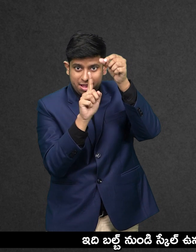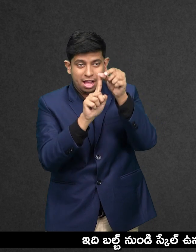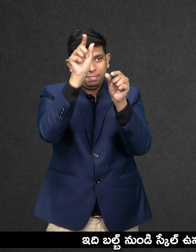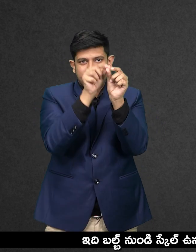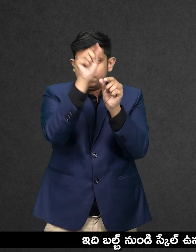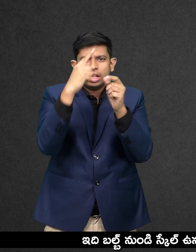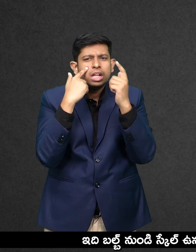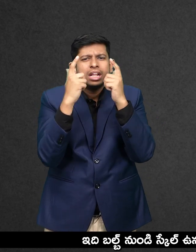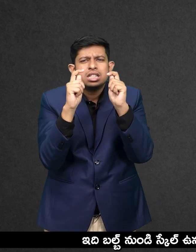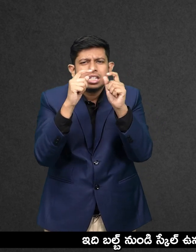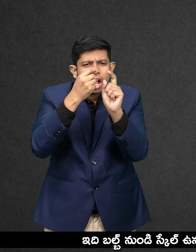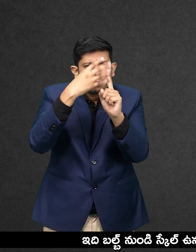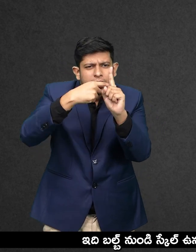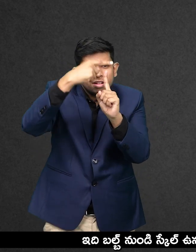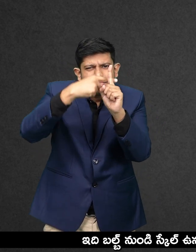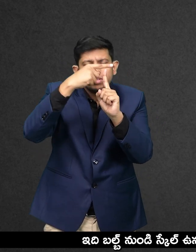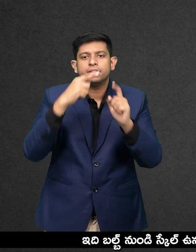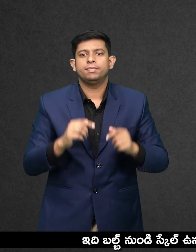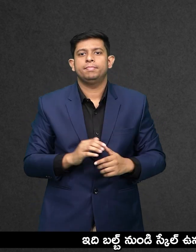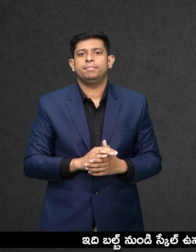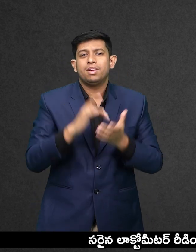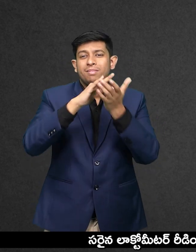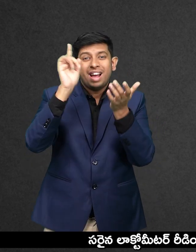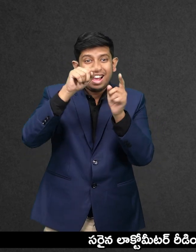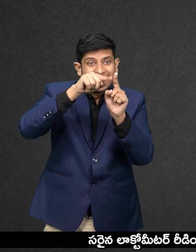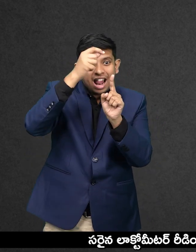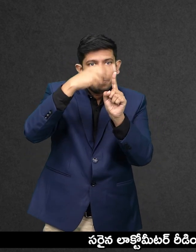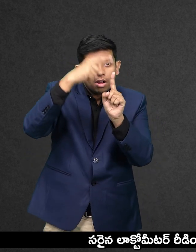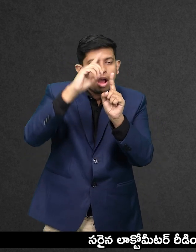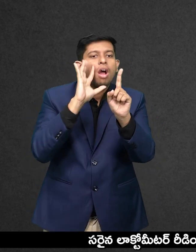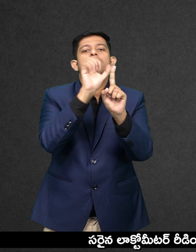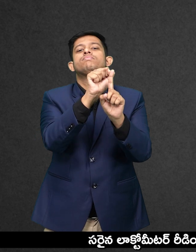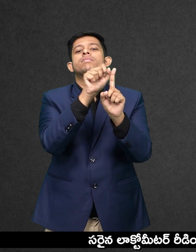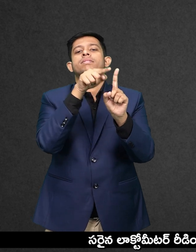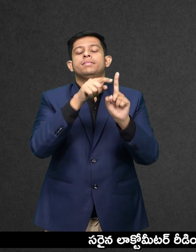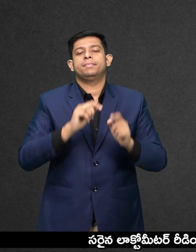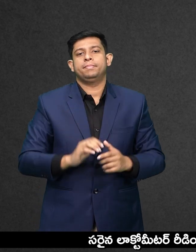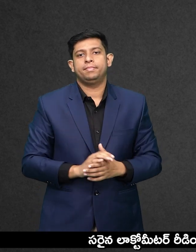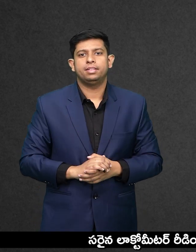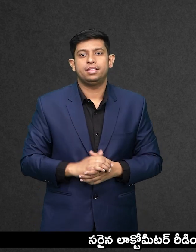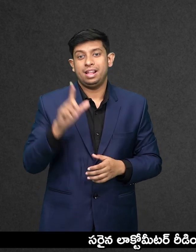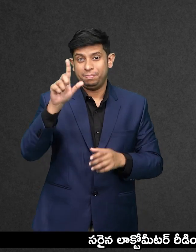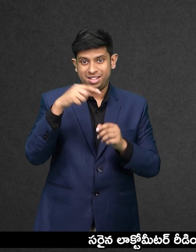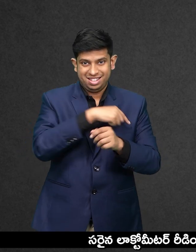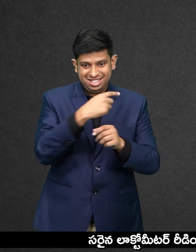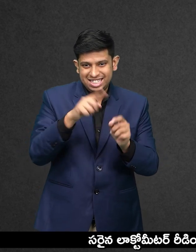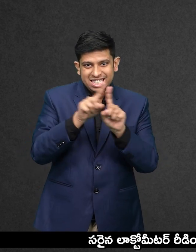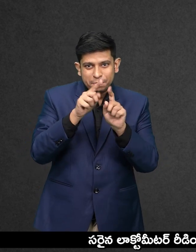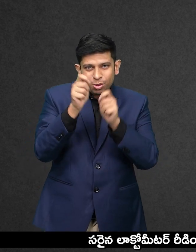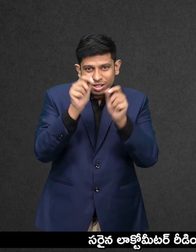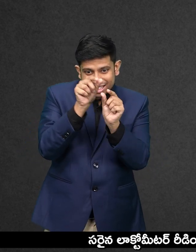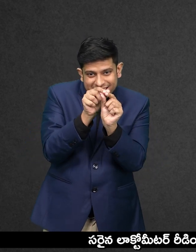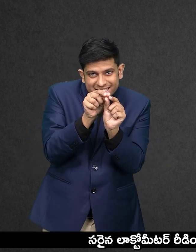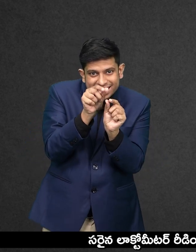ఎగువ భాగంలోకి విస్తరించి ఉంటుంది. సరైన లాక్టోమీటర్ రీడింగ్ 60 డిగ్రీ